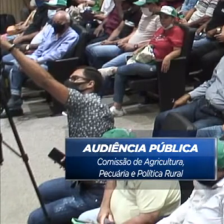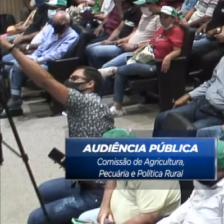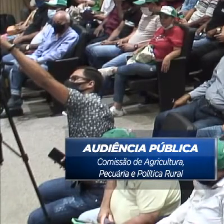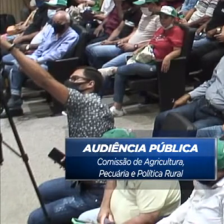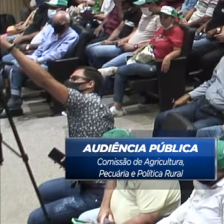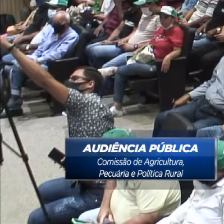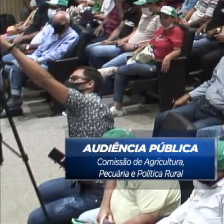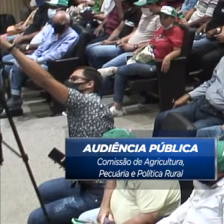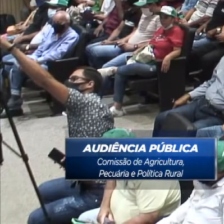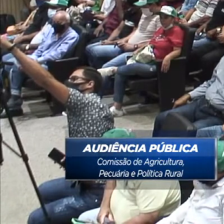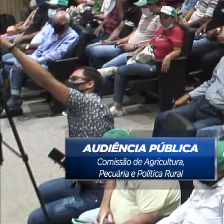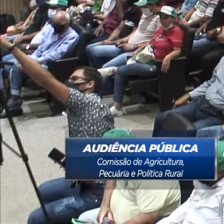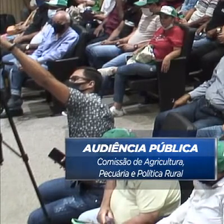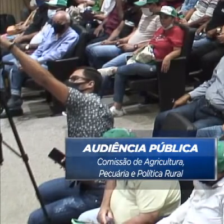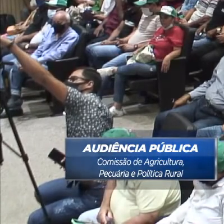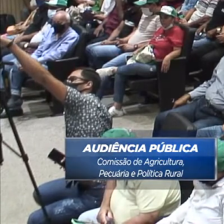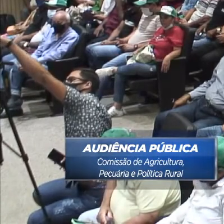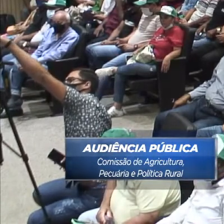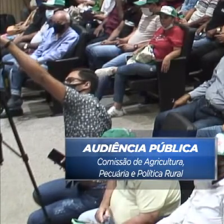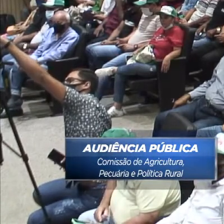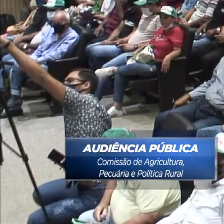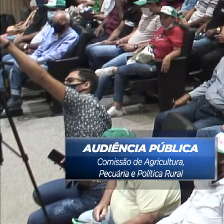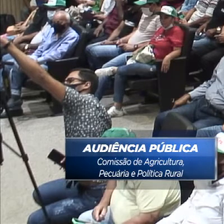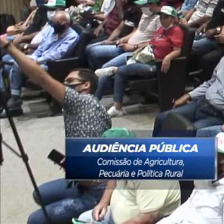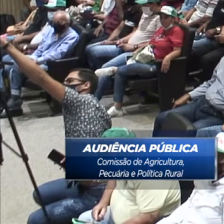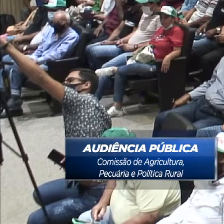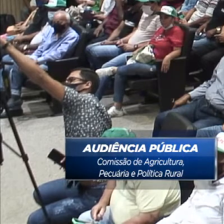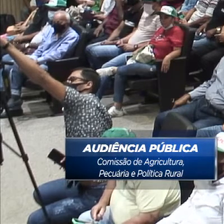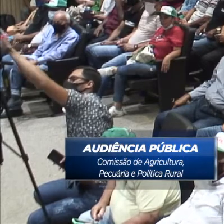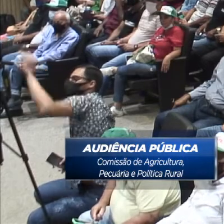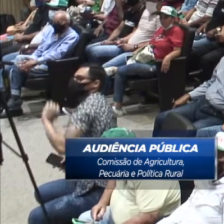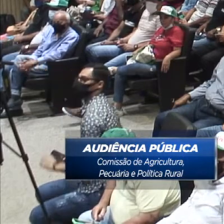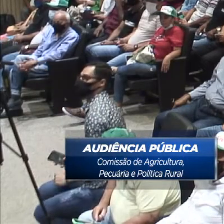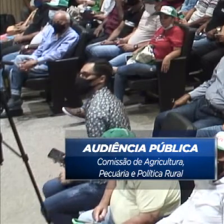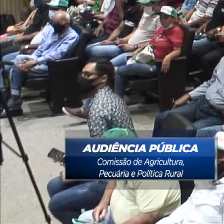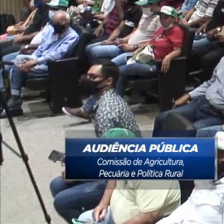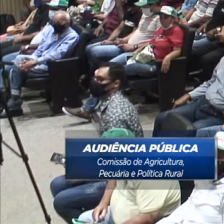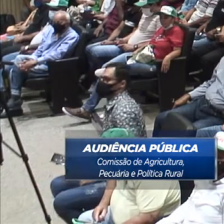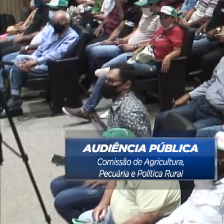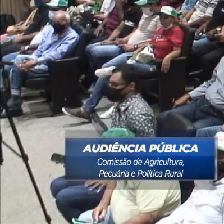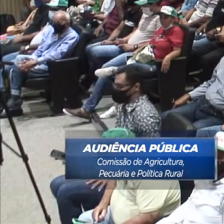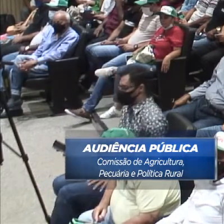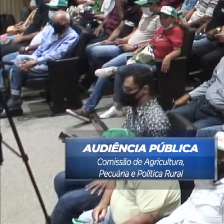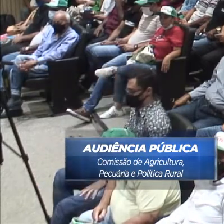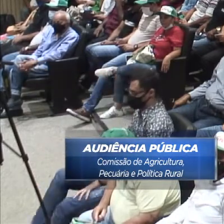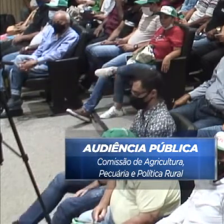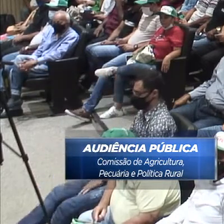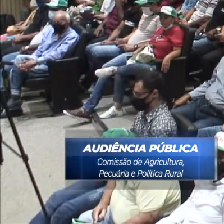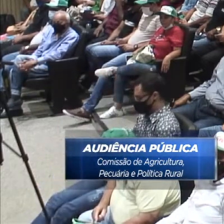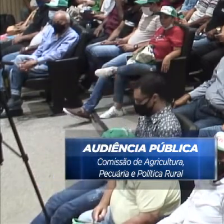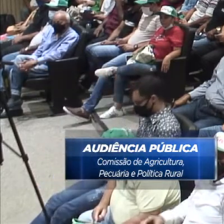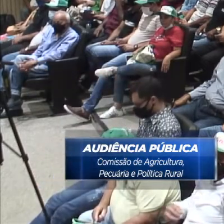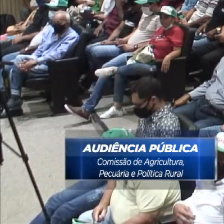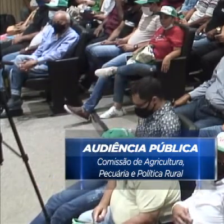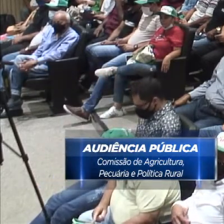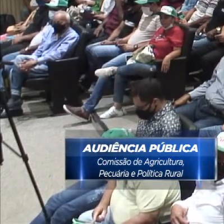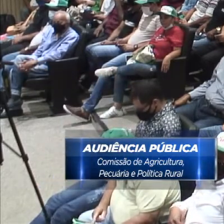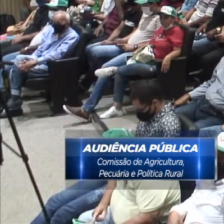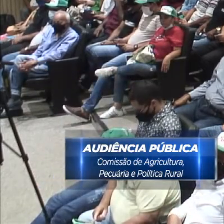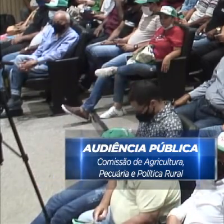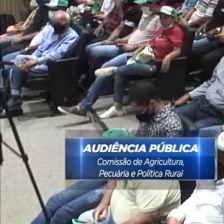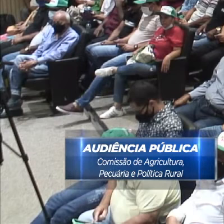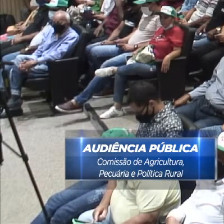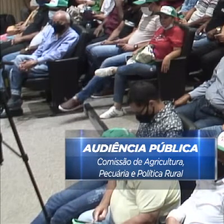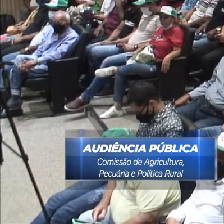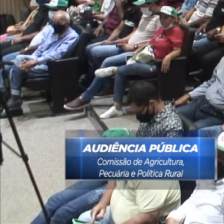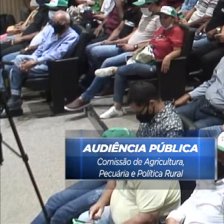grandes transformações na vida do povo brasileiro, do campo e da cidade, nas mais diversas áreas